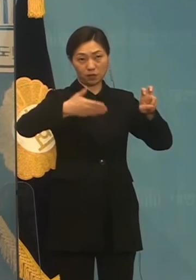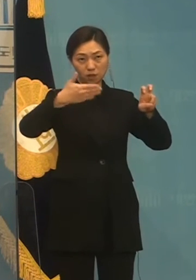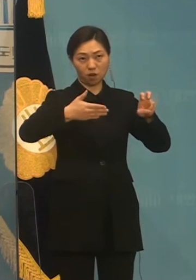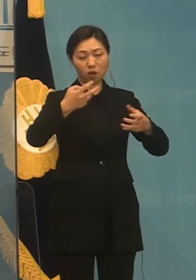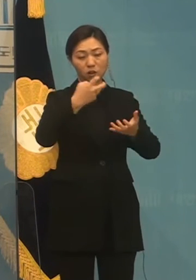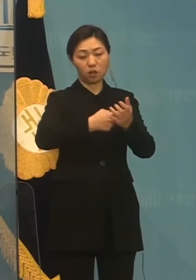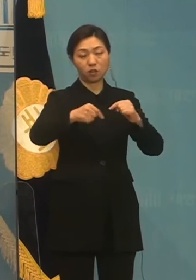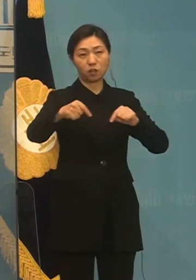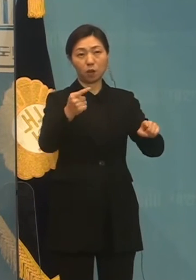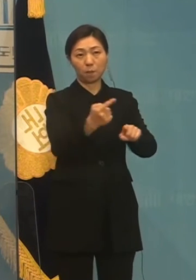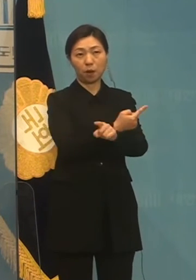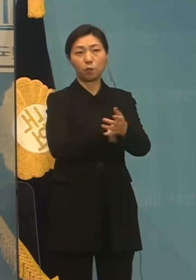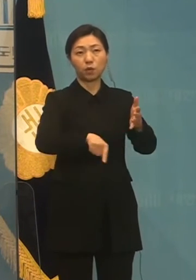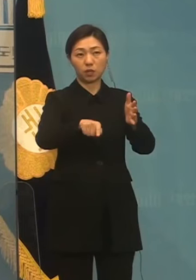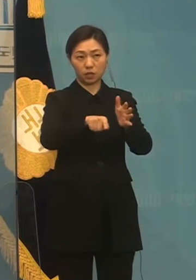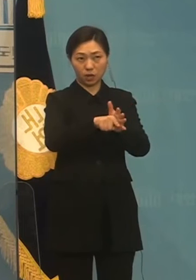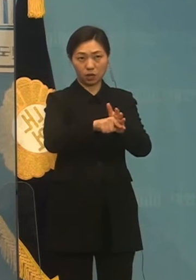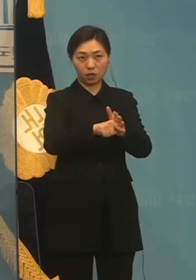전체회의를 열어서